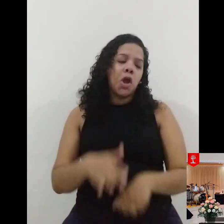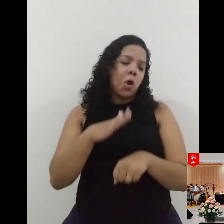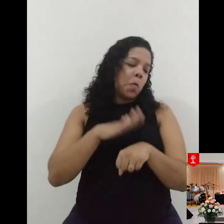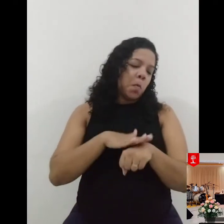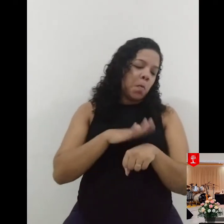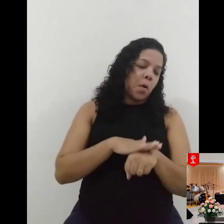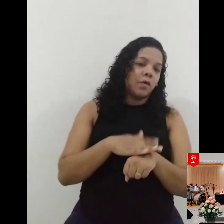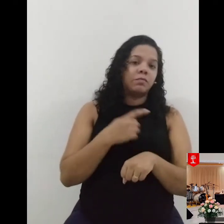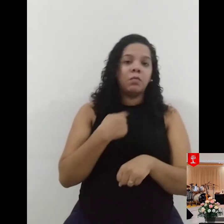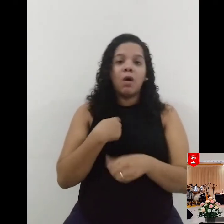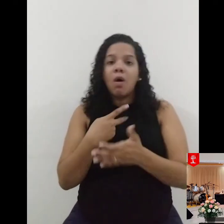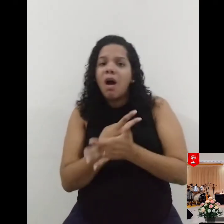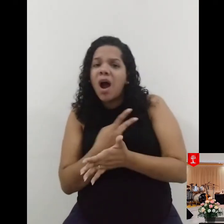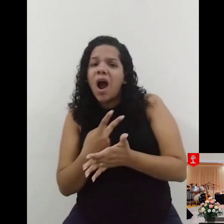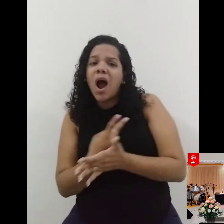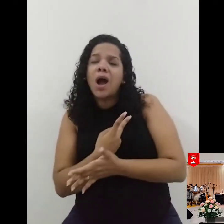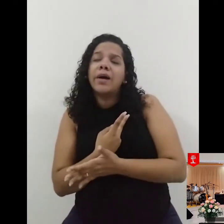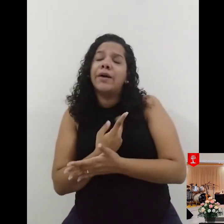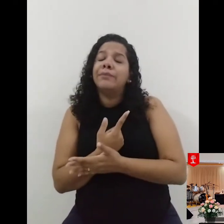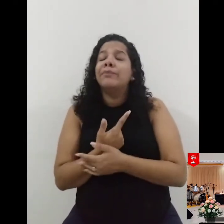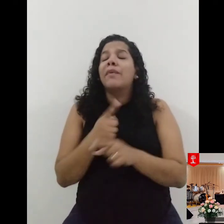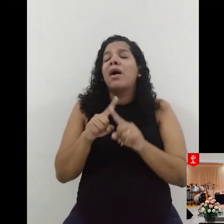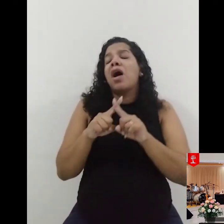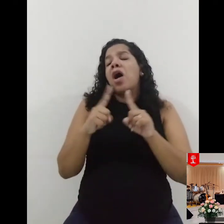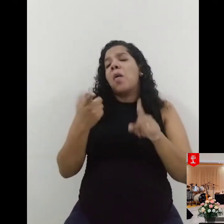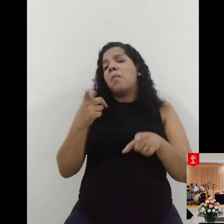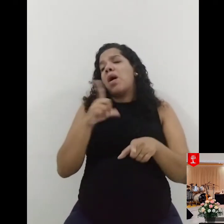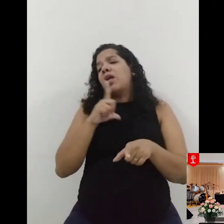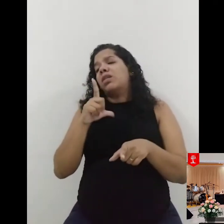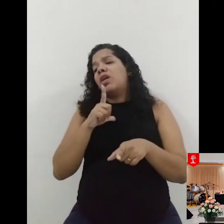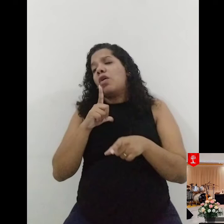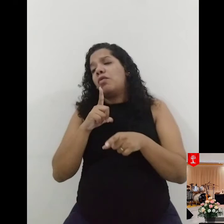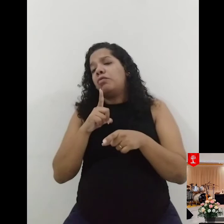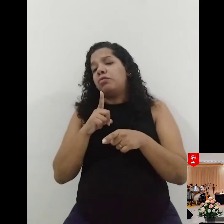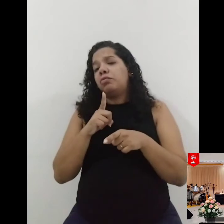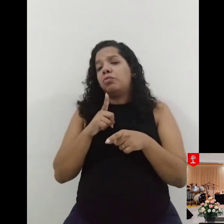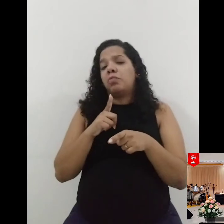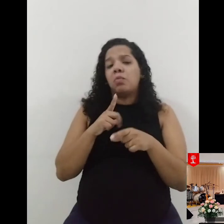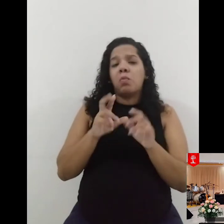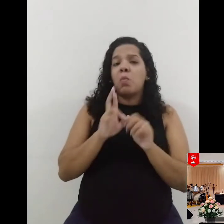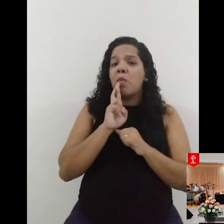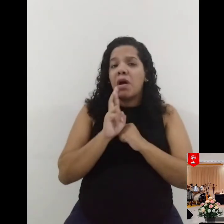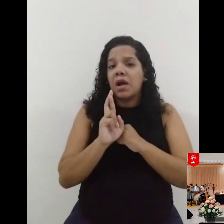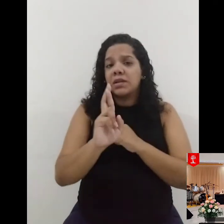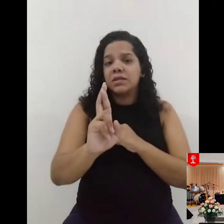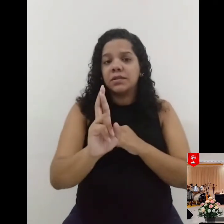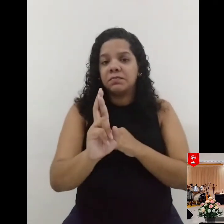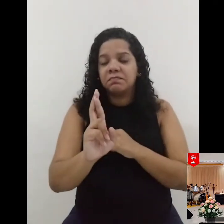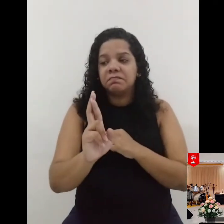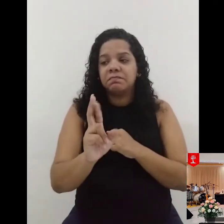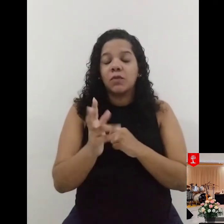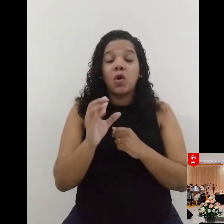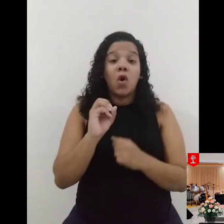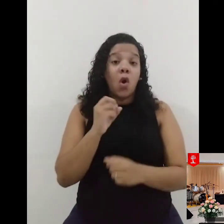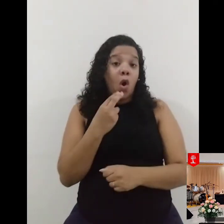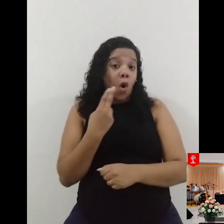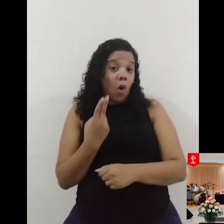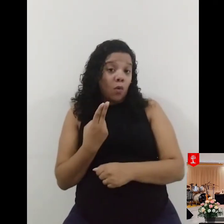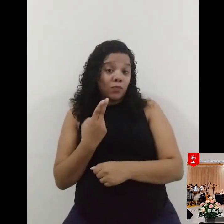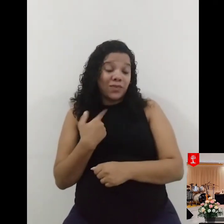grosseiros do que ele. Então isso é relativamente comum no ser humano, uma tendência à